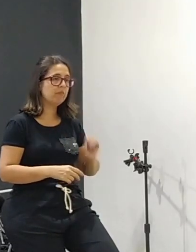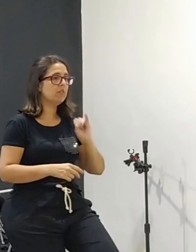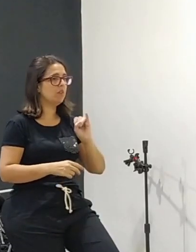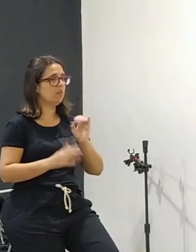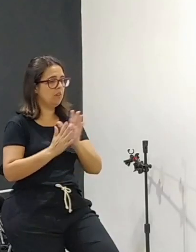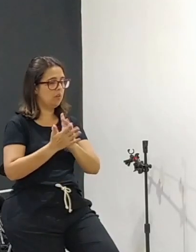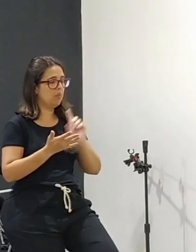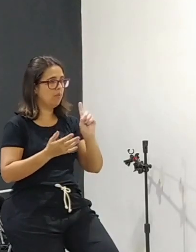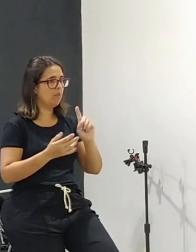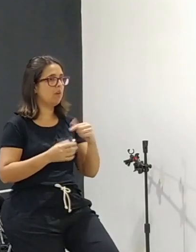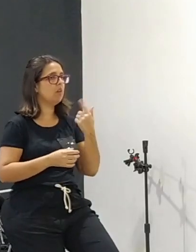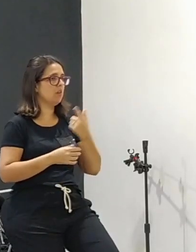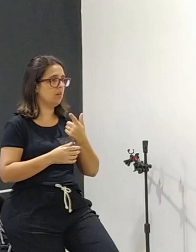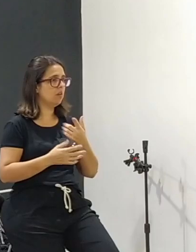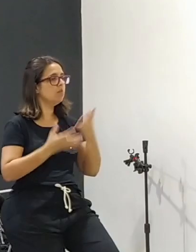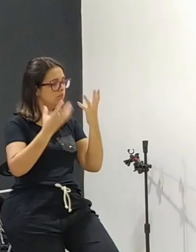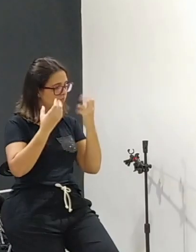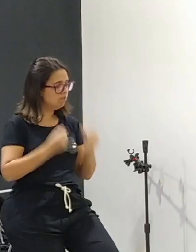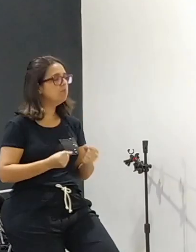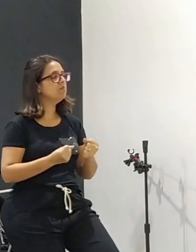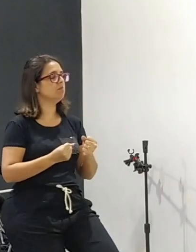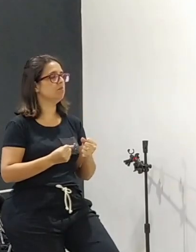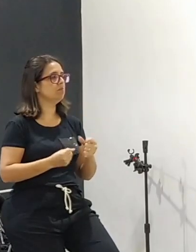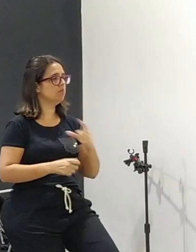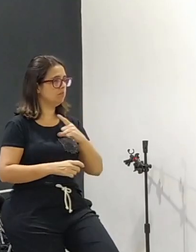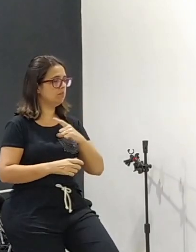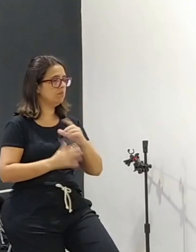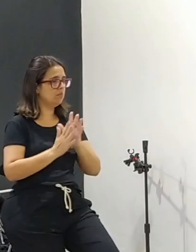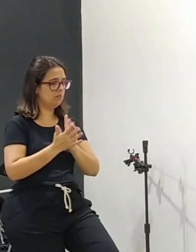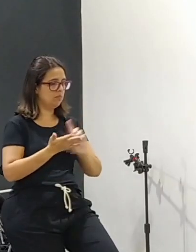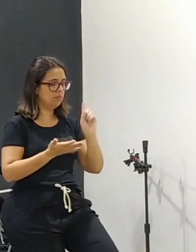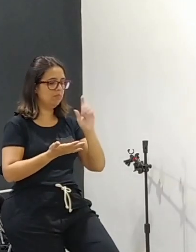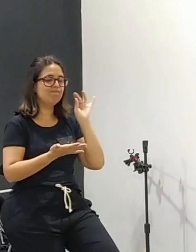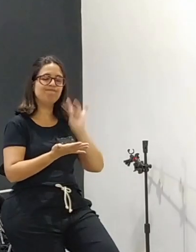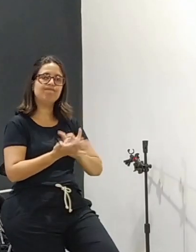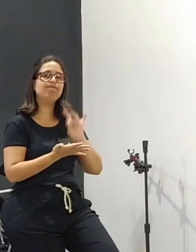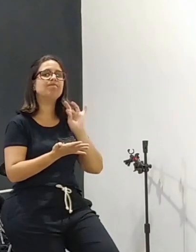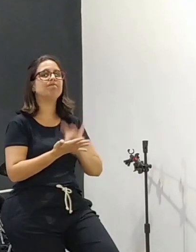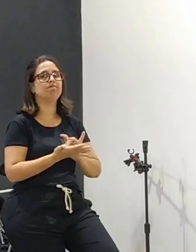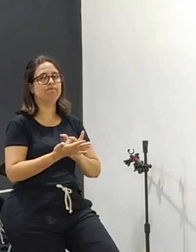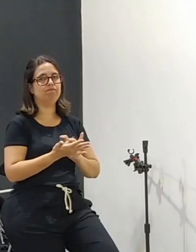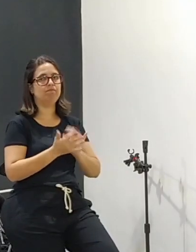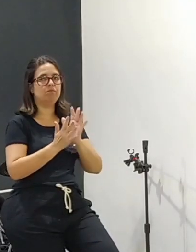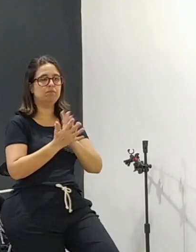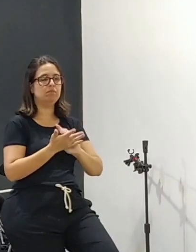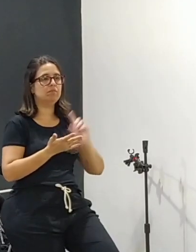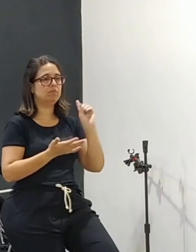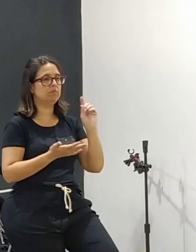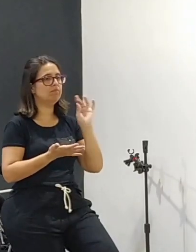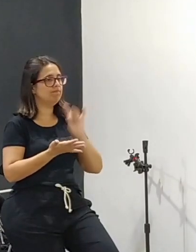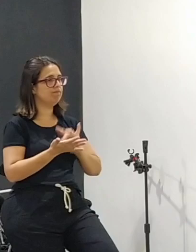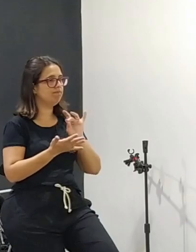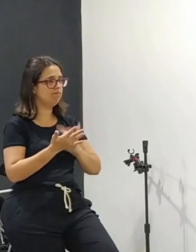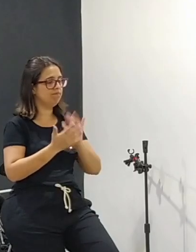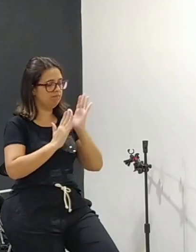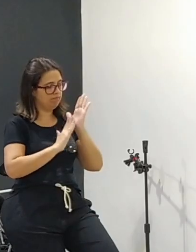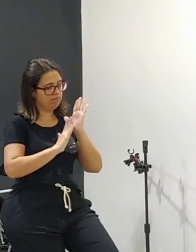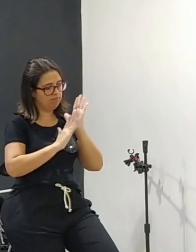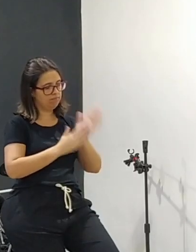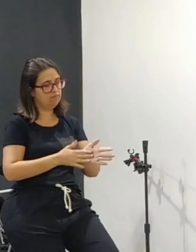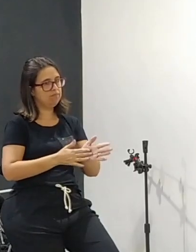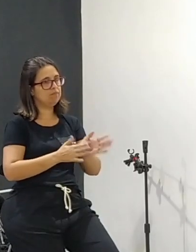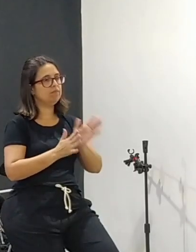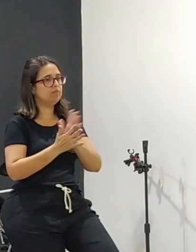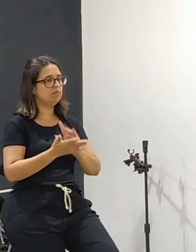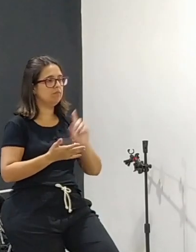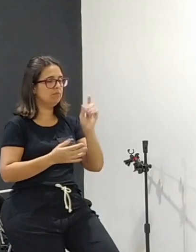temos. Amém, irmãos? Nós temos. Porque a Bíblia ela é verdadeira. A palavra de Deus ela é fiel. A palavra